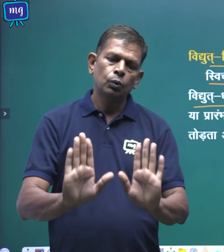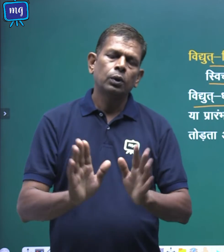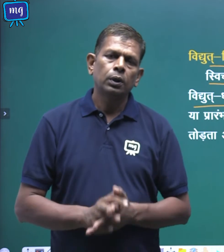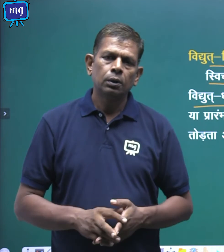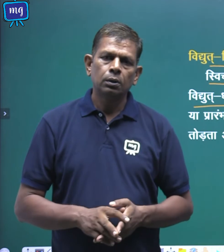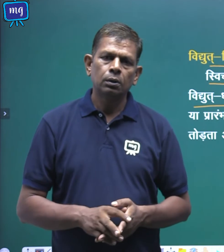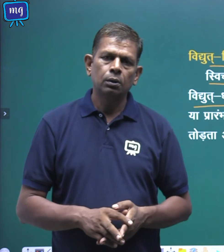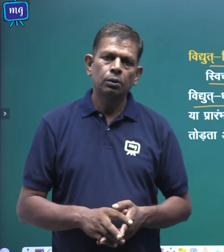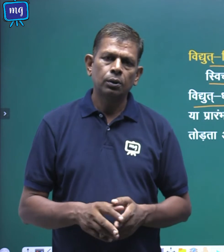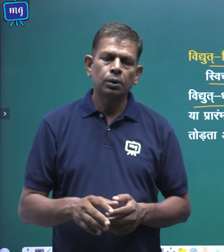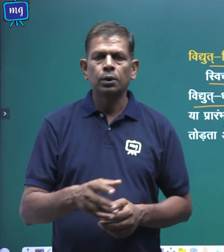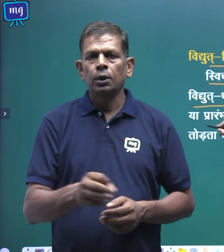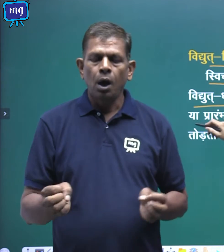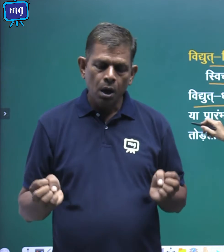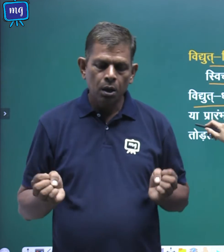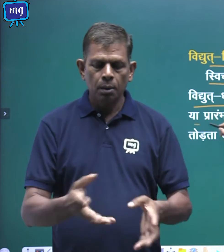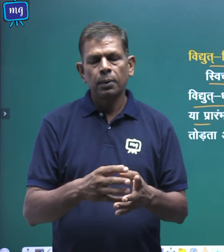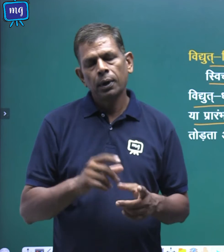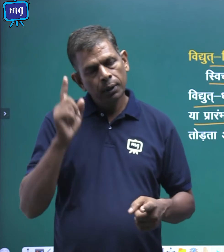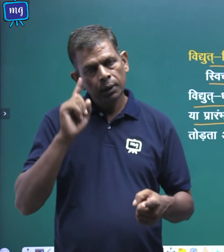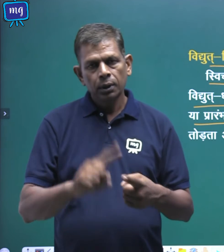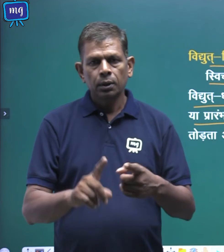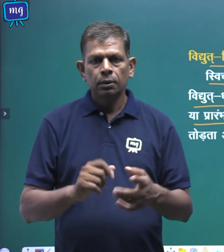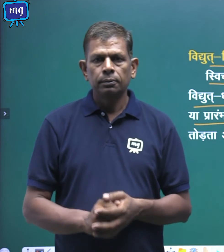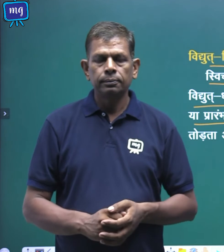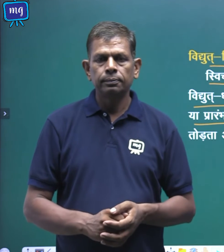रोकने या प्रारंभ करने के लिए